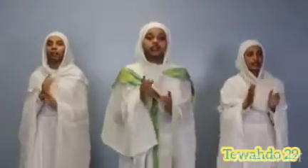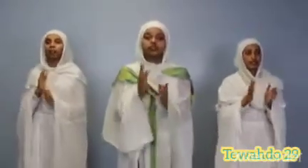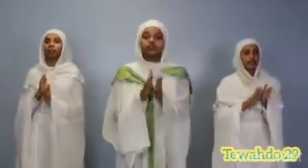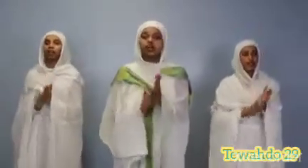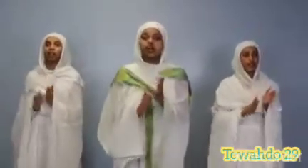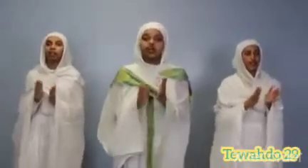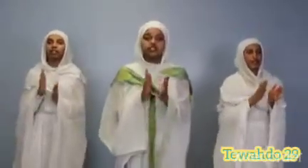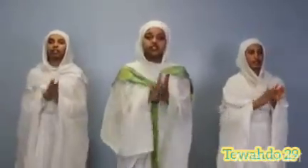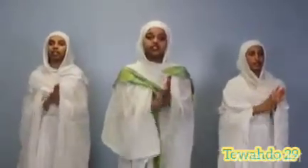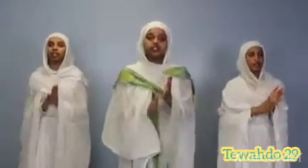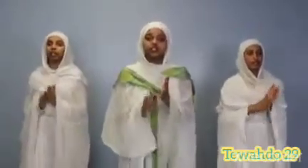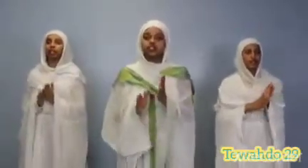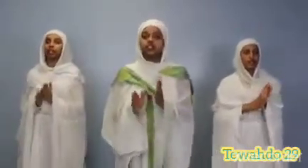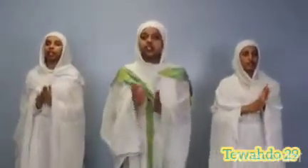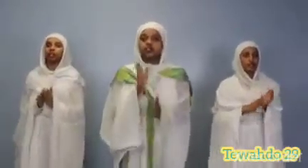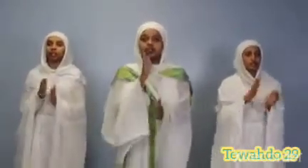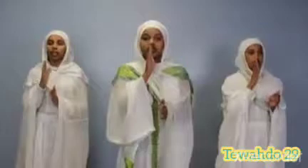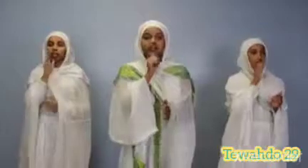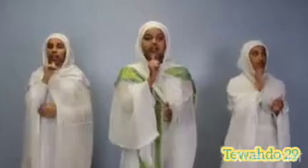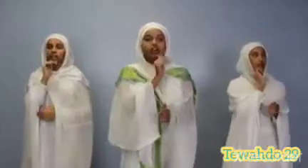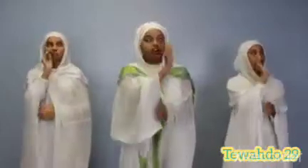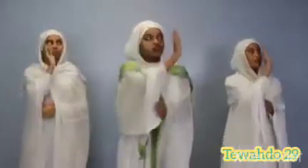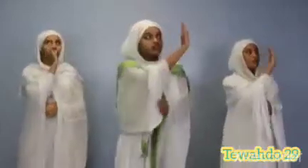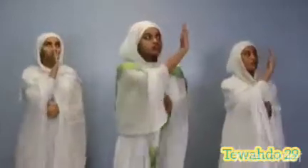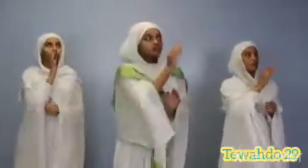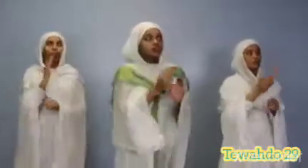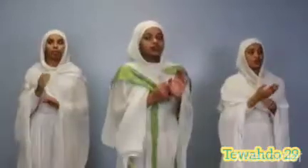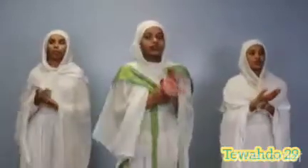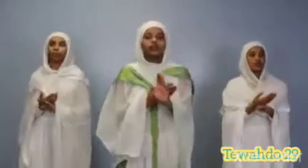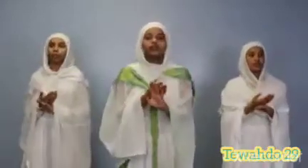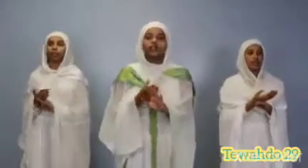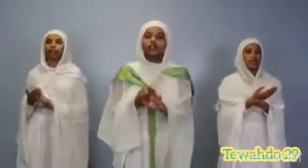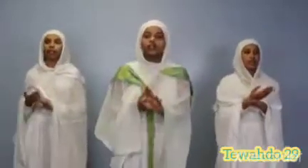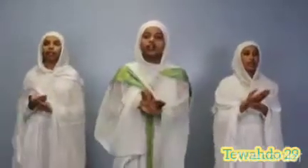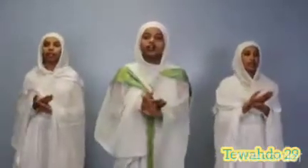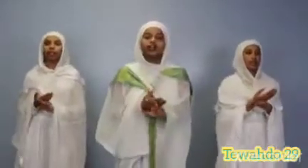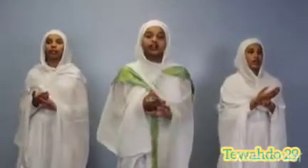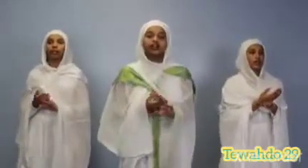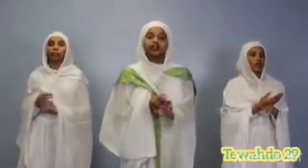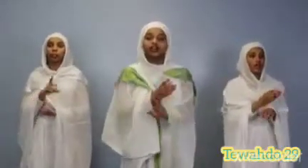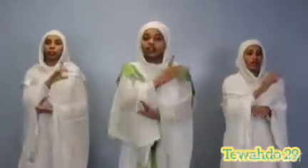ፍጥረትን በሚያስምር በእናቱ ልመና